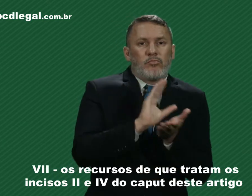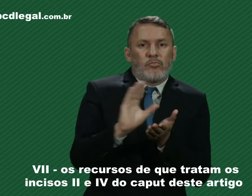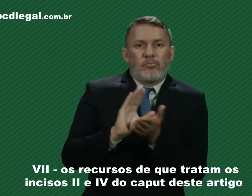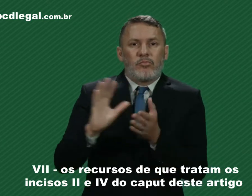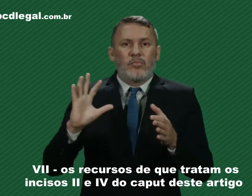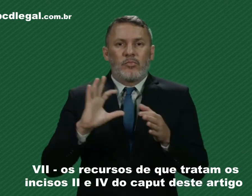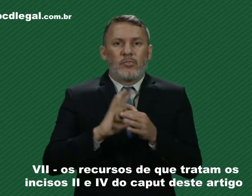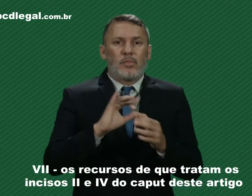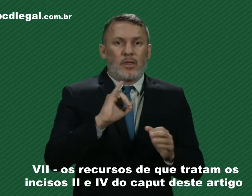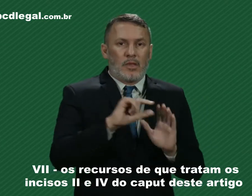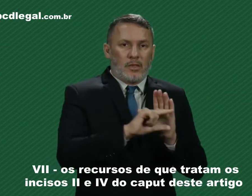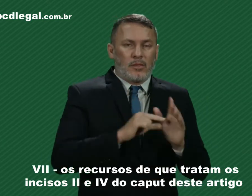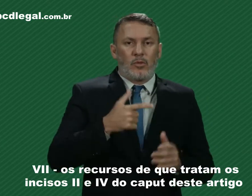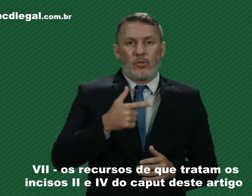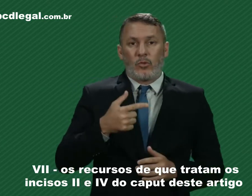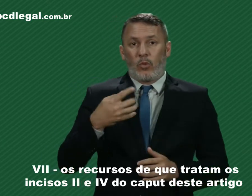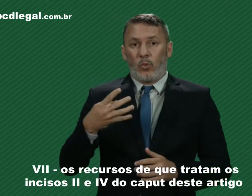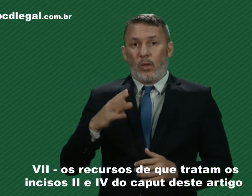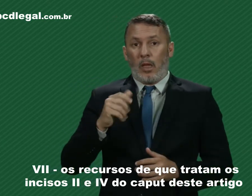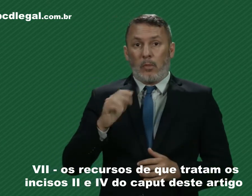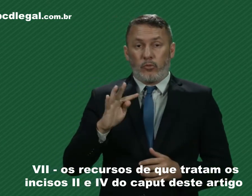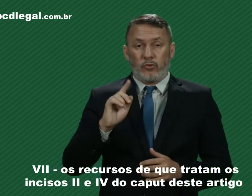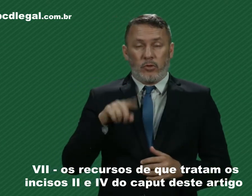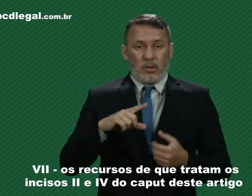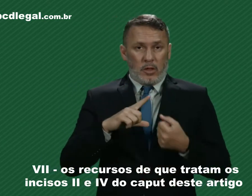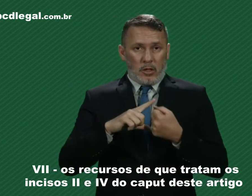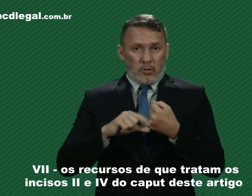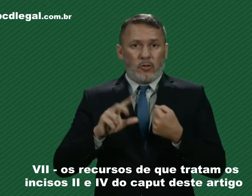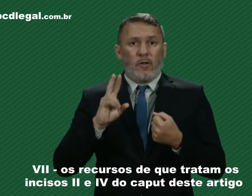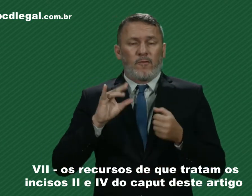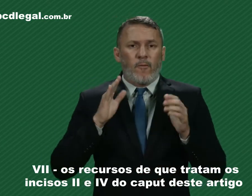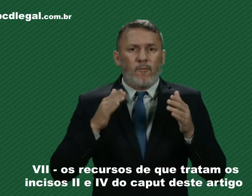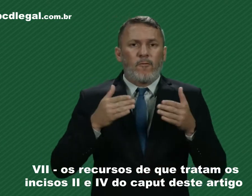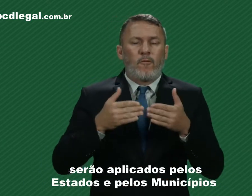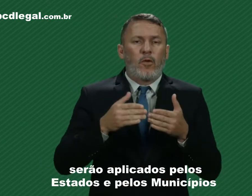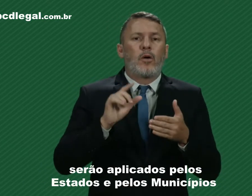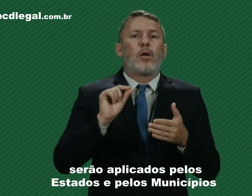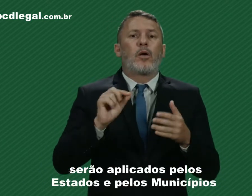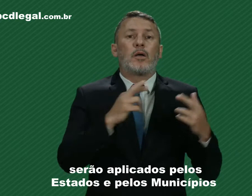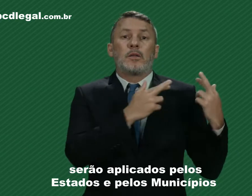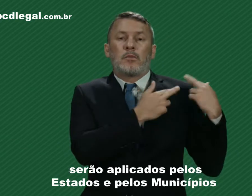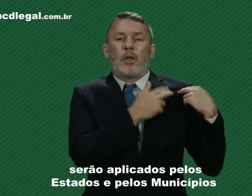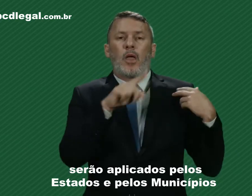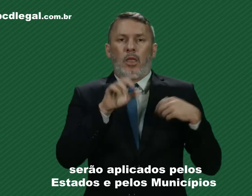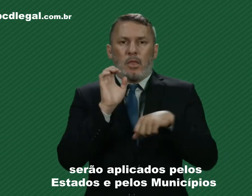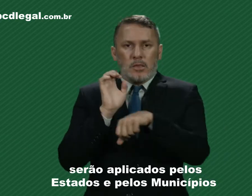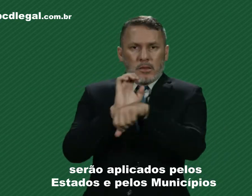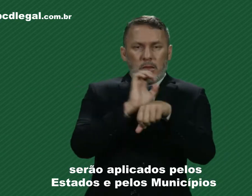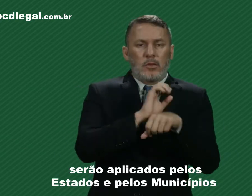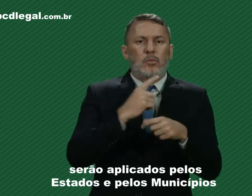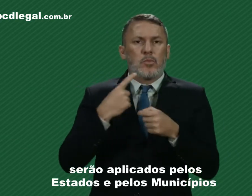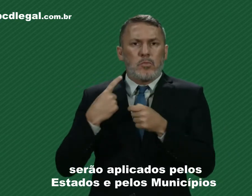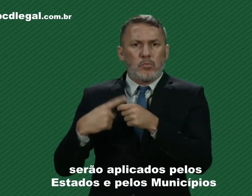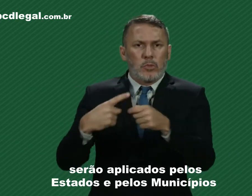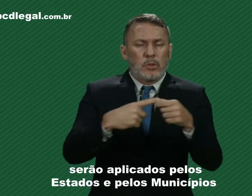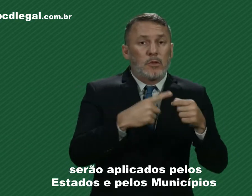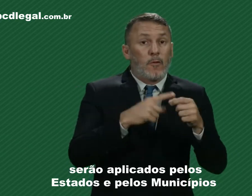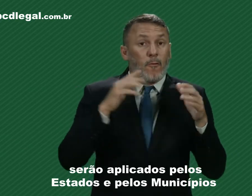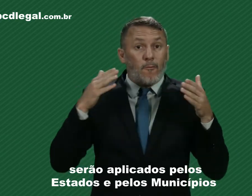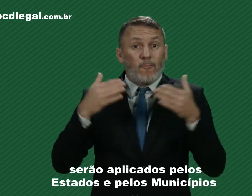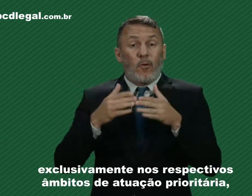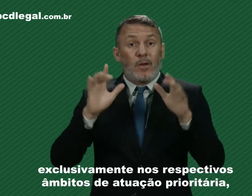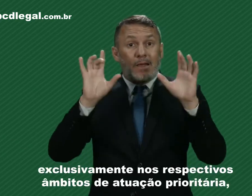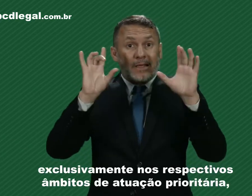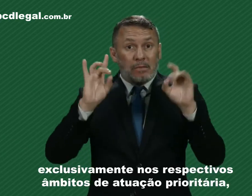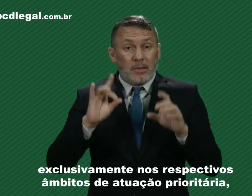recursos de que tratam os incisos 2 e 4 do caput deste artigo serão aplicados pelos estados e pelos